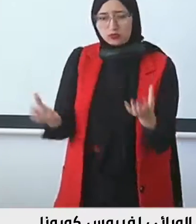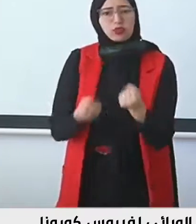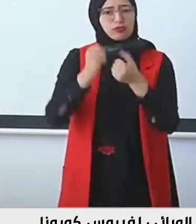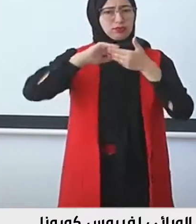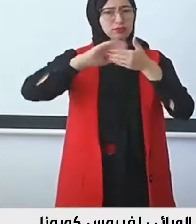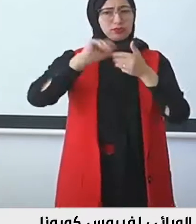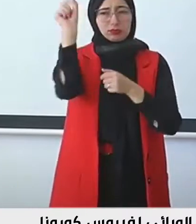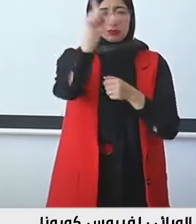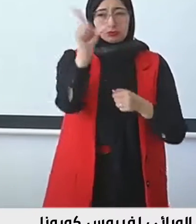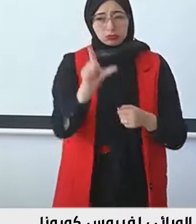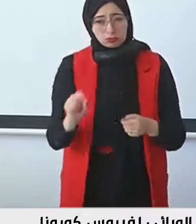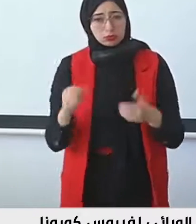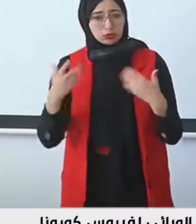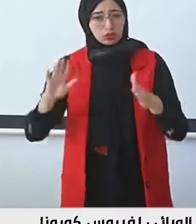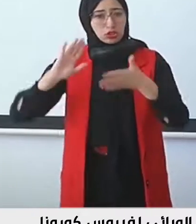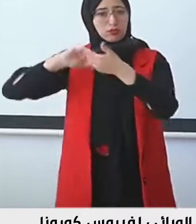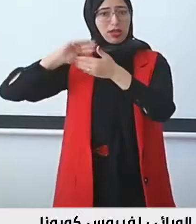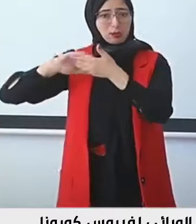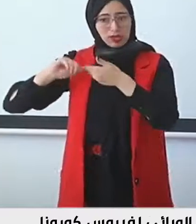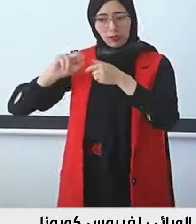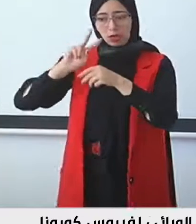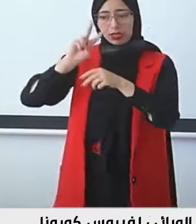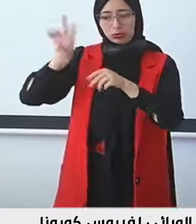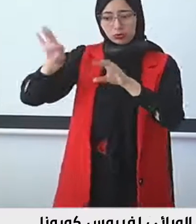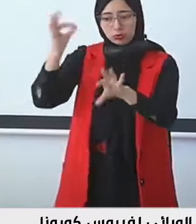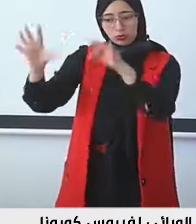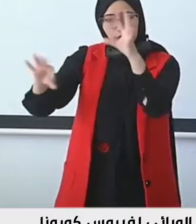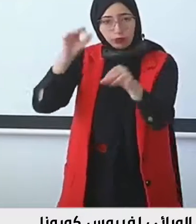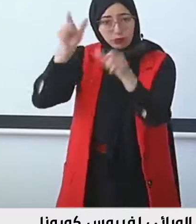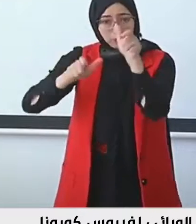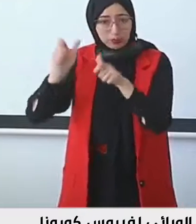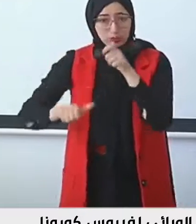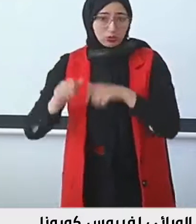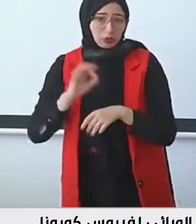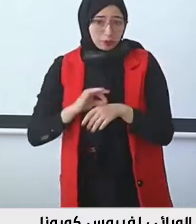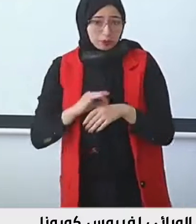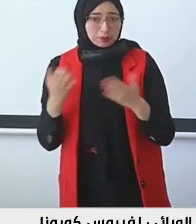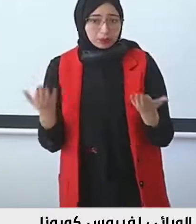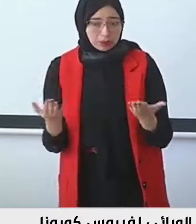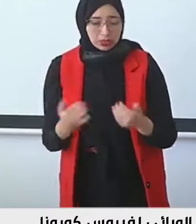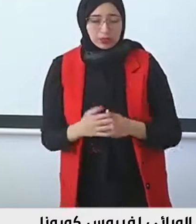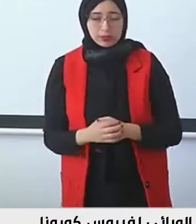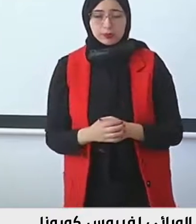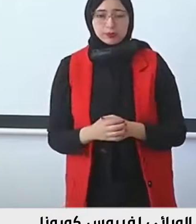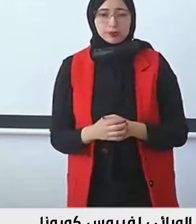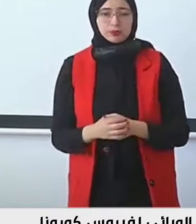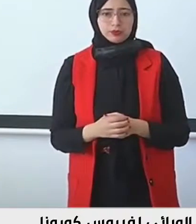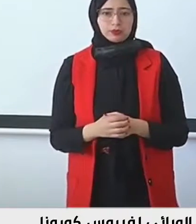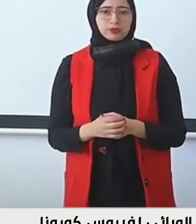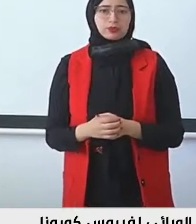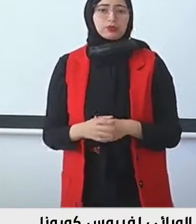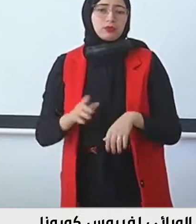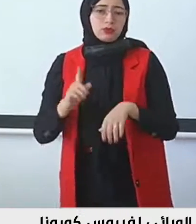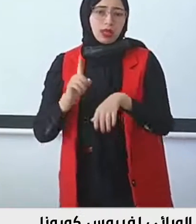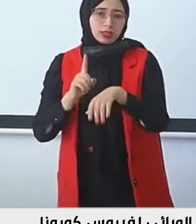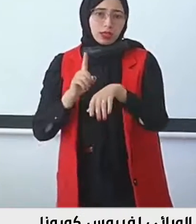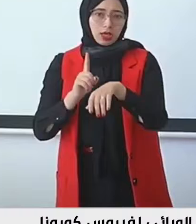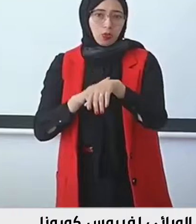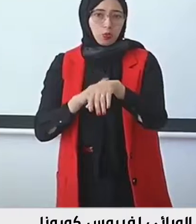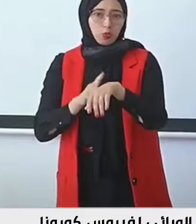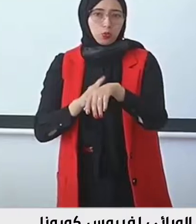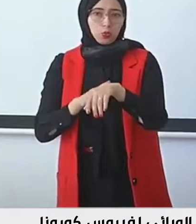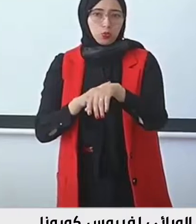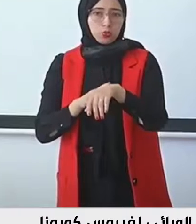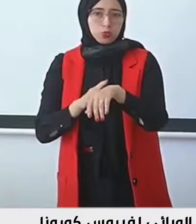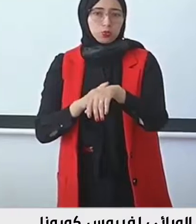المستوى الوطني باش يقوموا بعمليه التقصي هذه، واللي هي تاخذ لنا بعض الوقت حتى لين